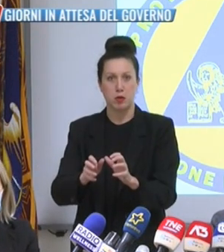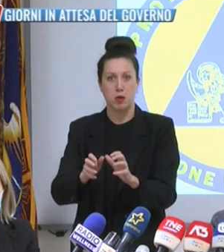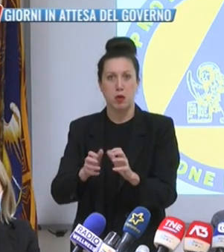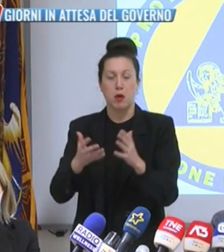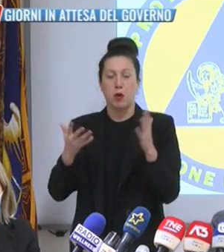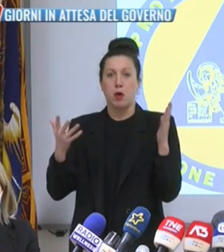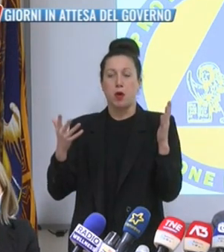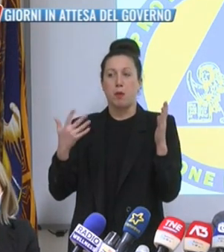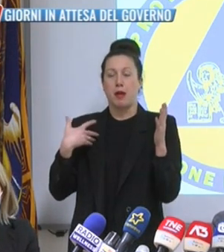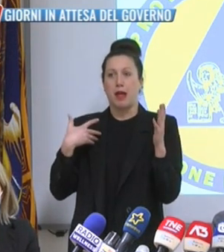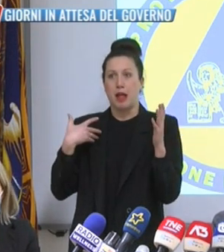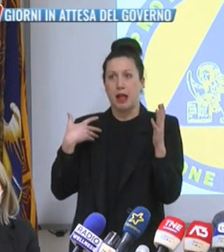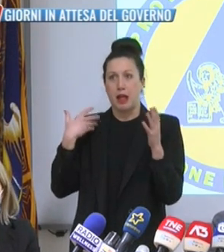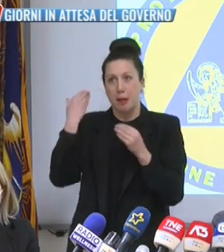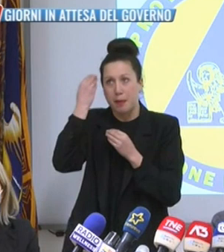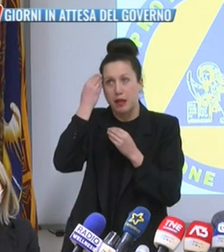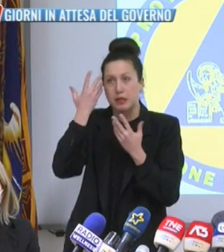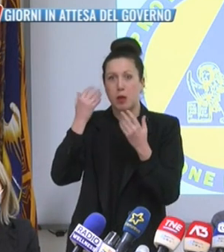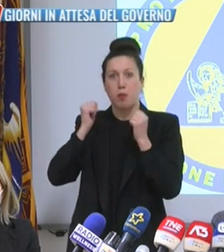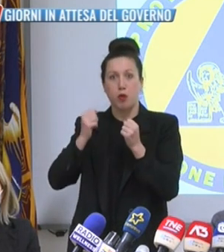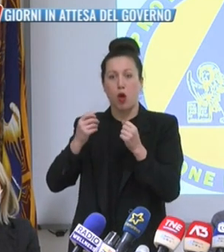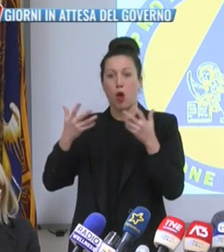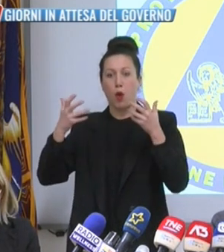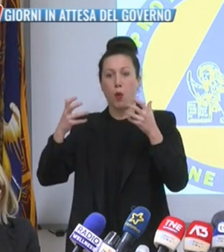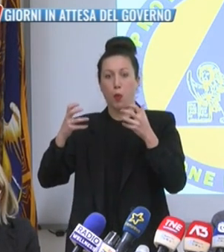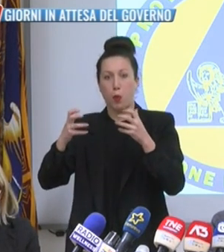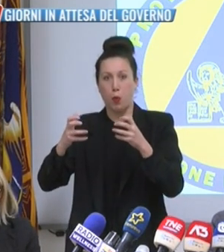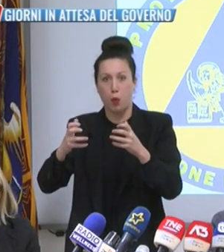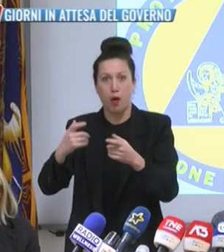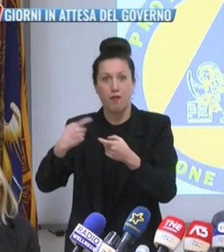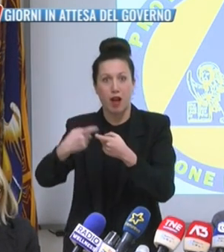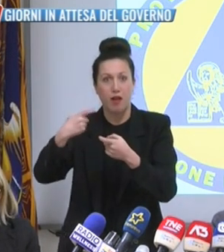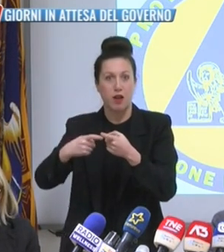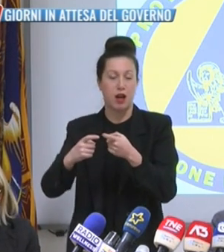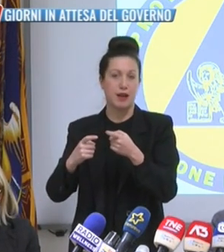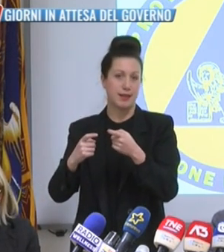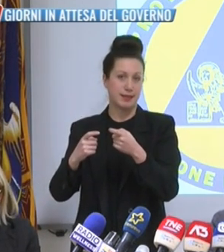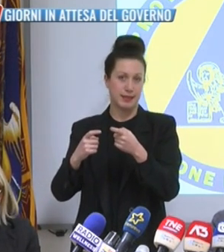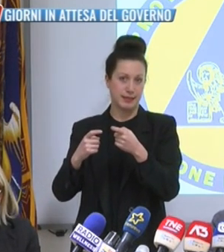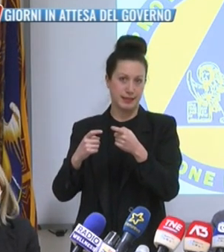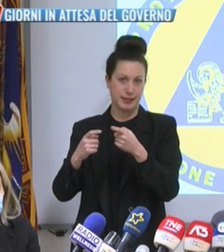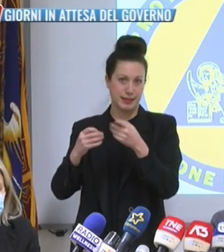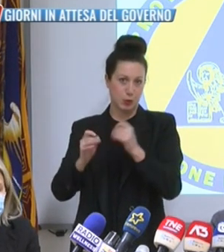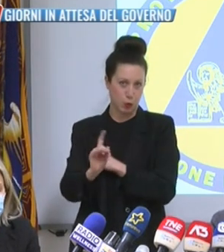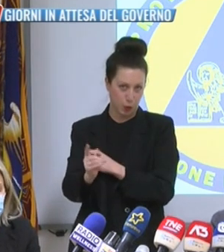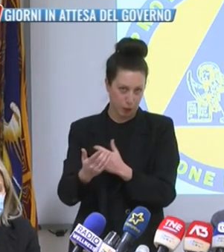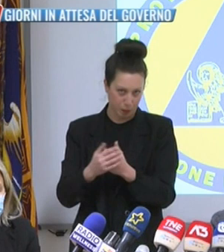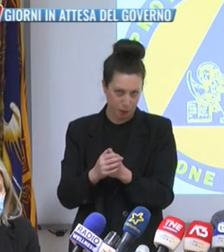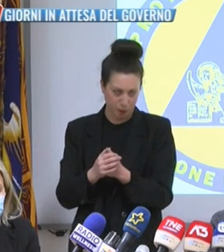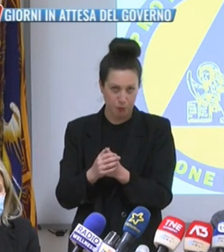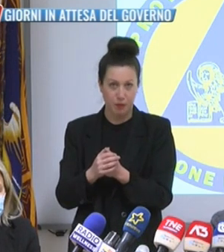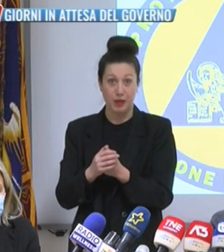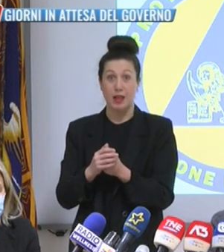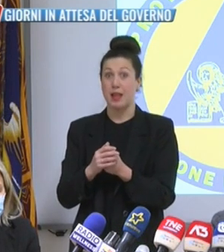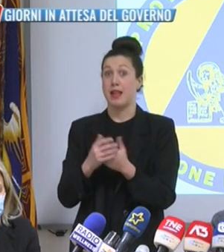all'infinito, soprattutto perché capite che noi da lunedì siamo entrati in zona